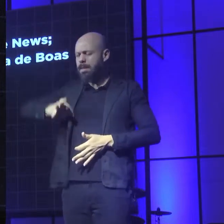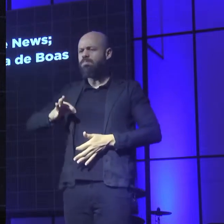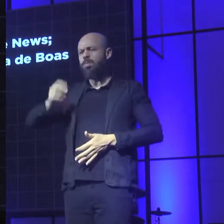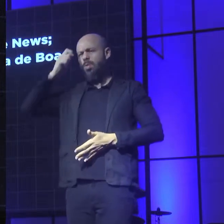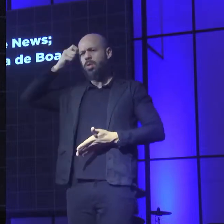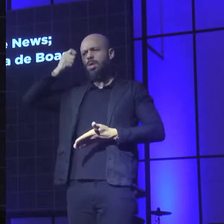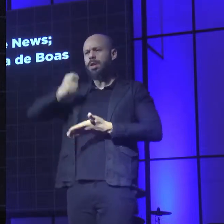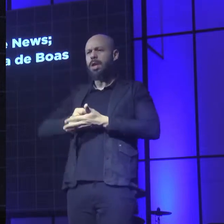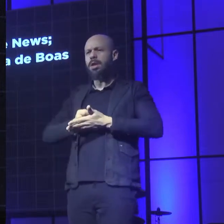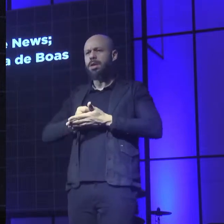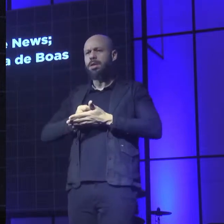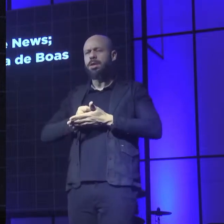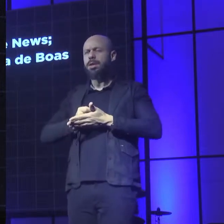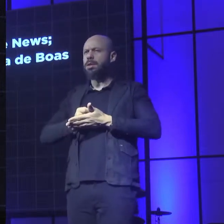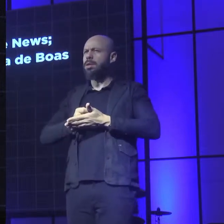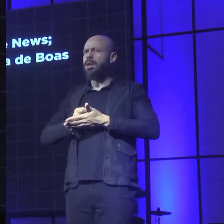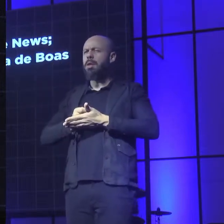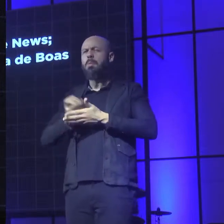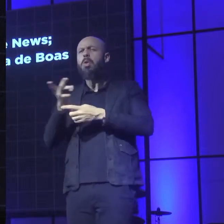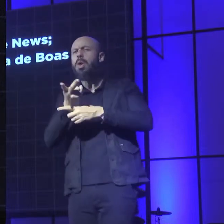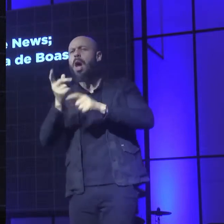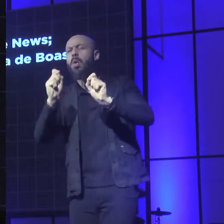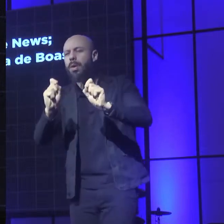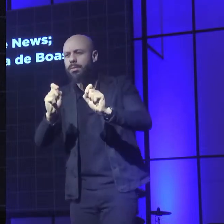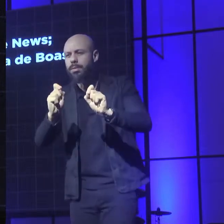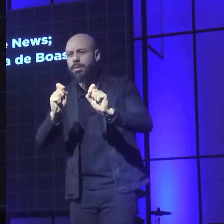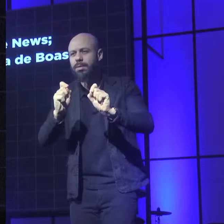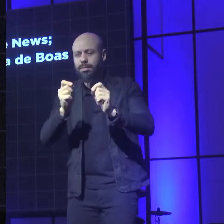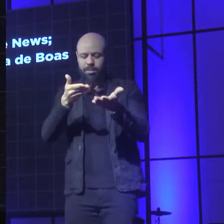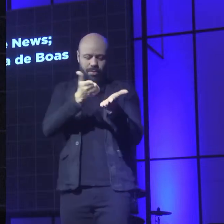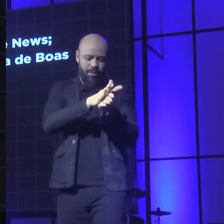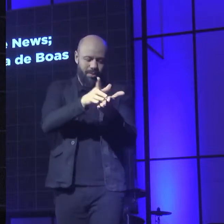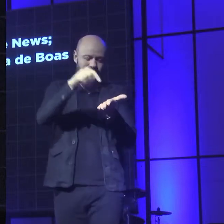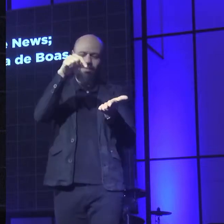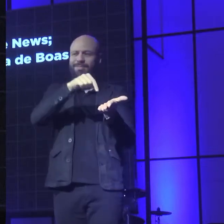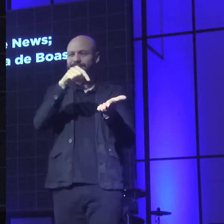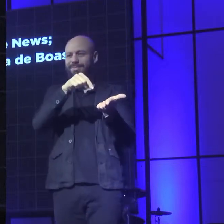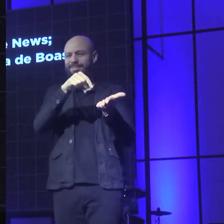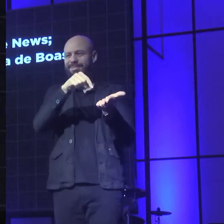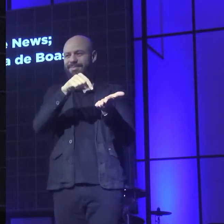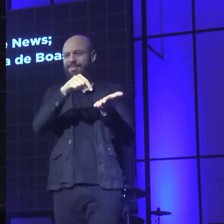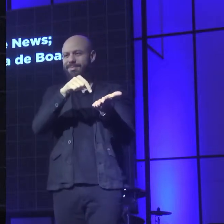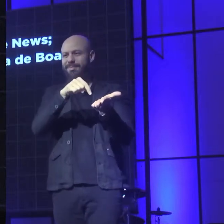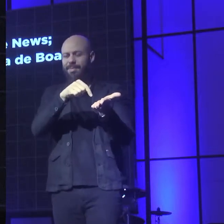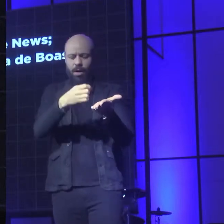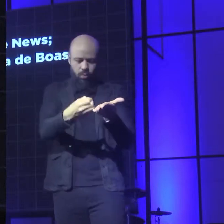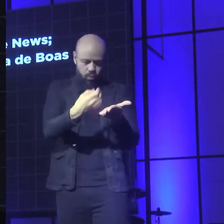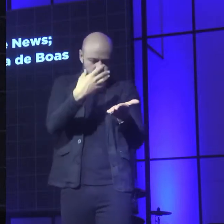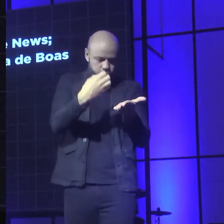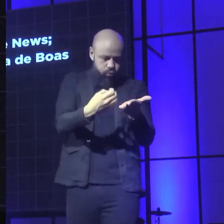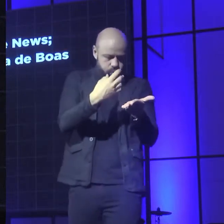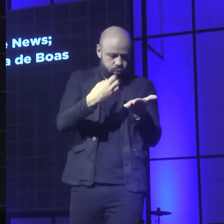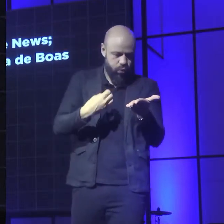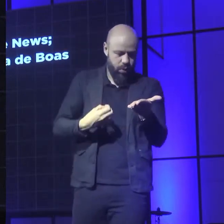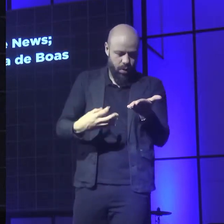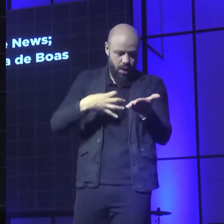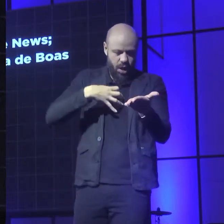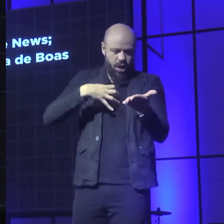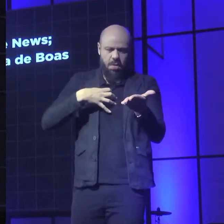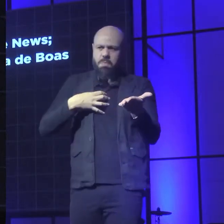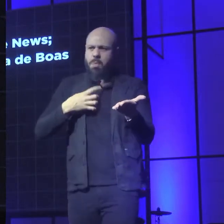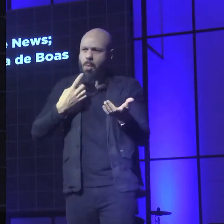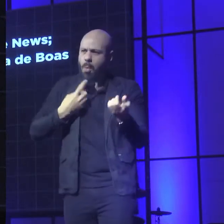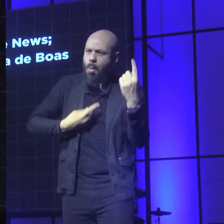Eu vou repetir. Se você quer que a sua vida seja uma vida com propósito, com sentido, próspera,